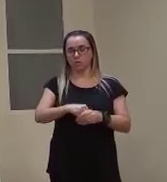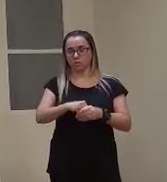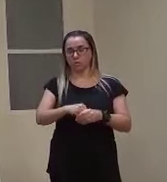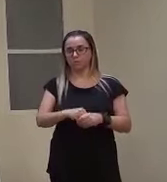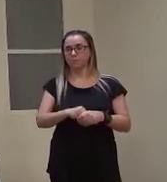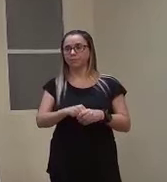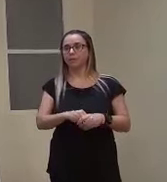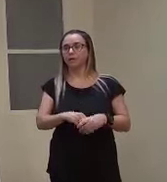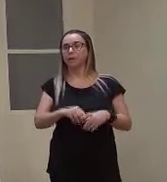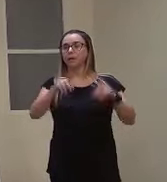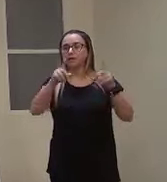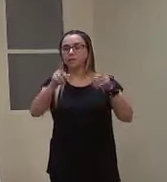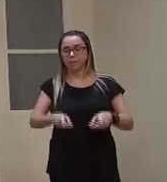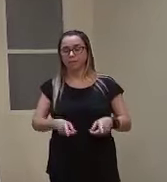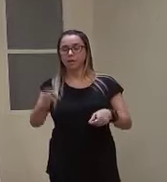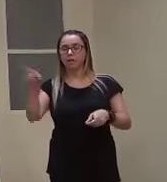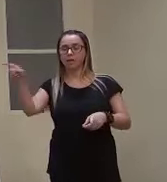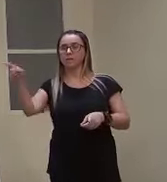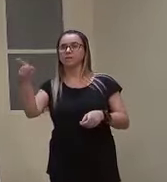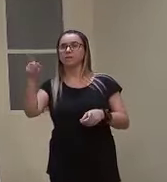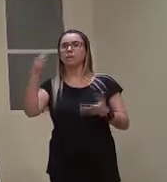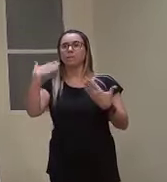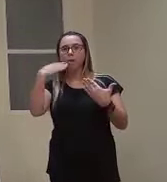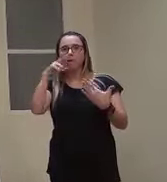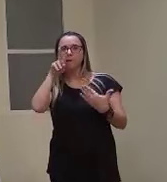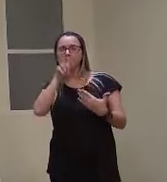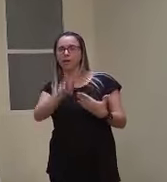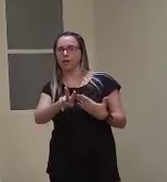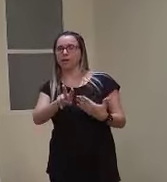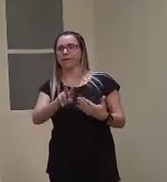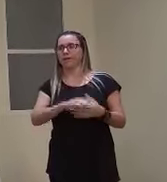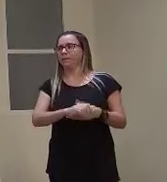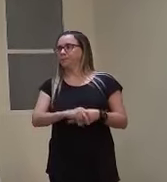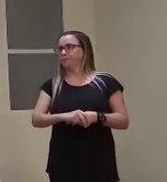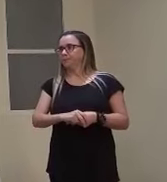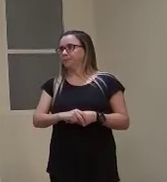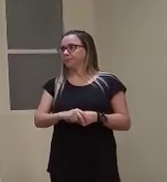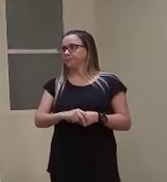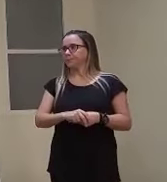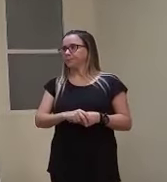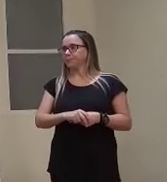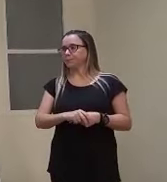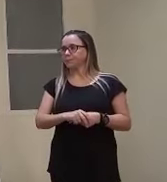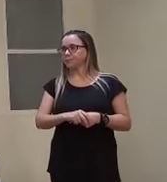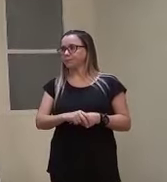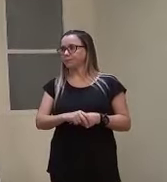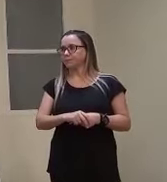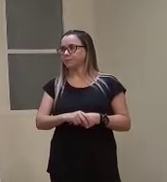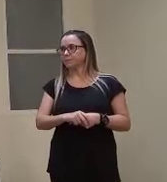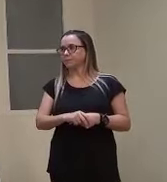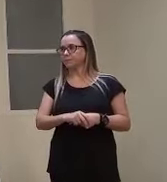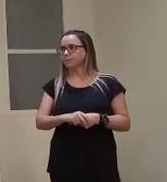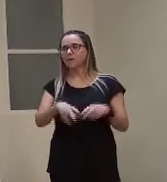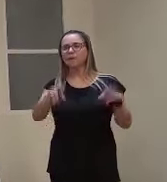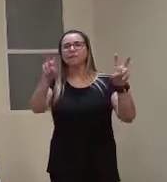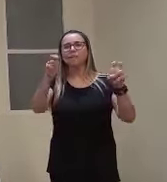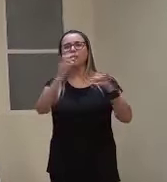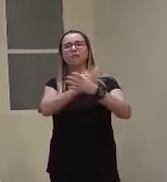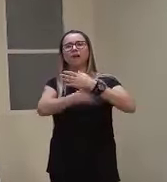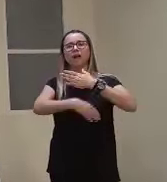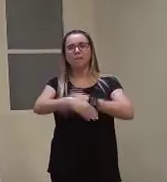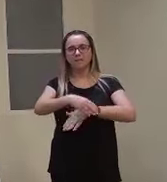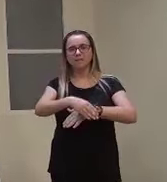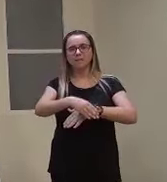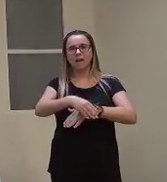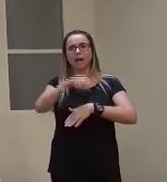de algún modo lo que yo puedo ver que es que la cuestión de la discapacidad